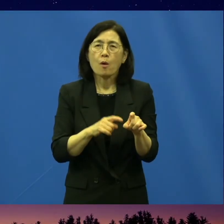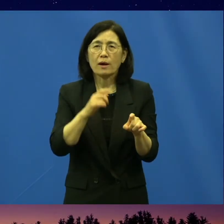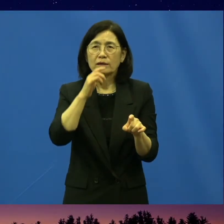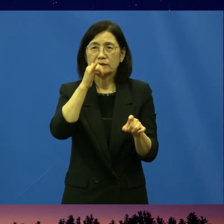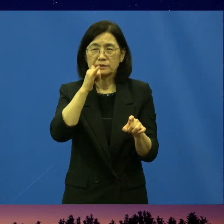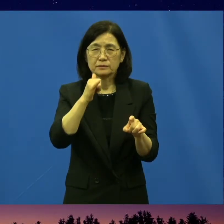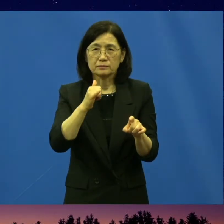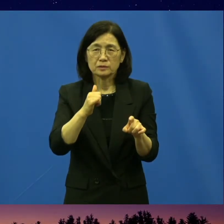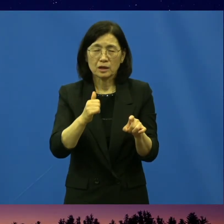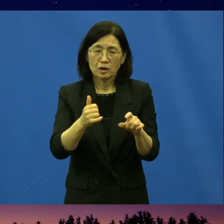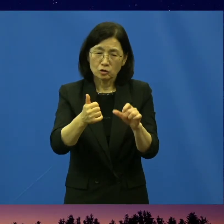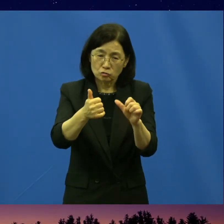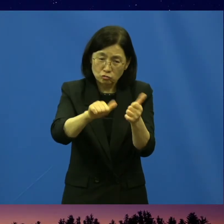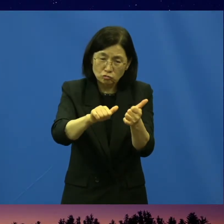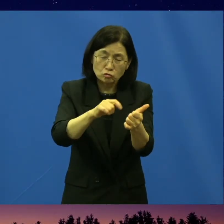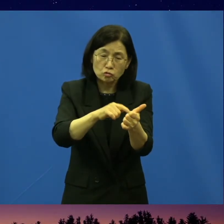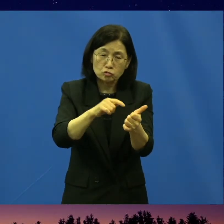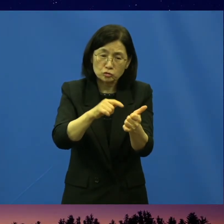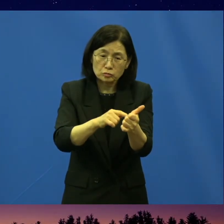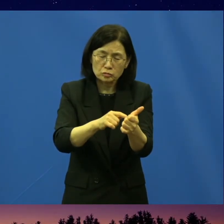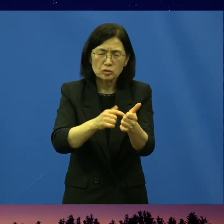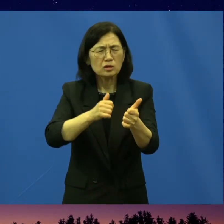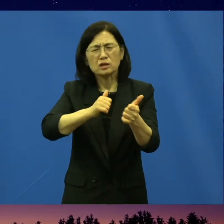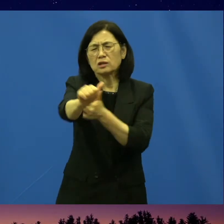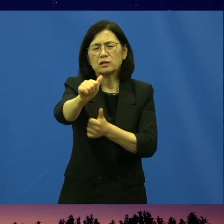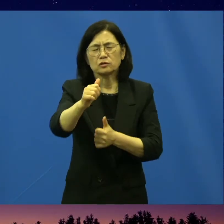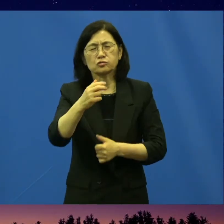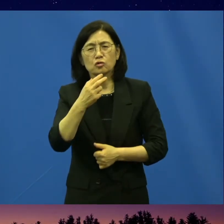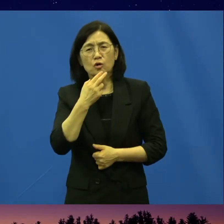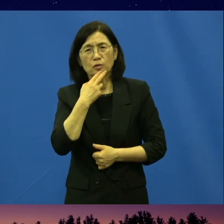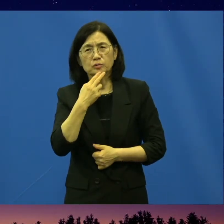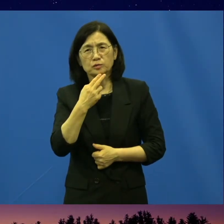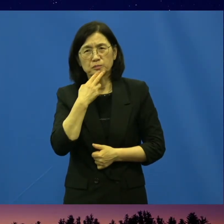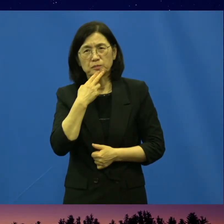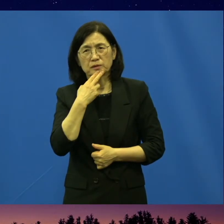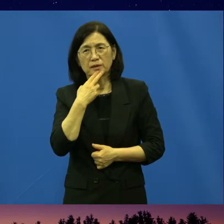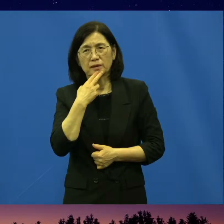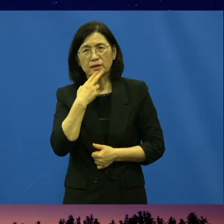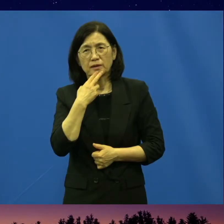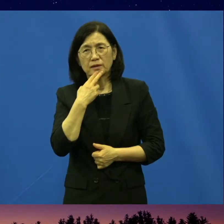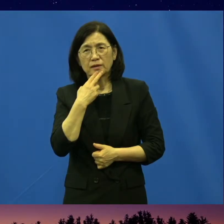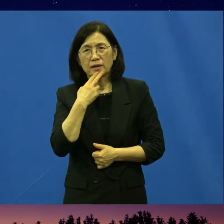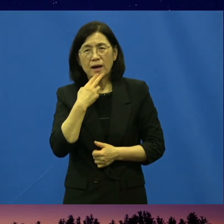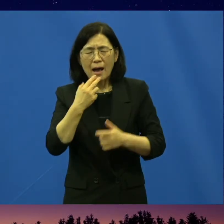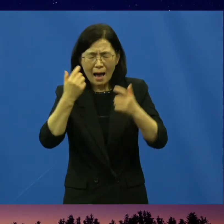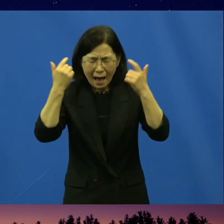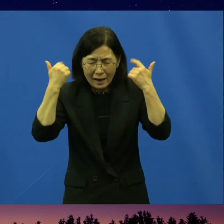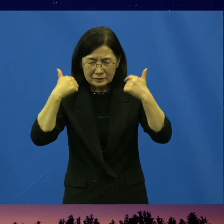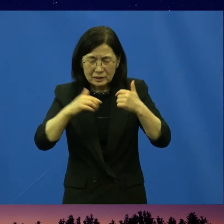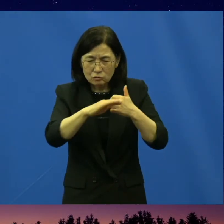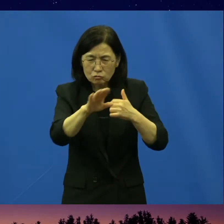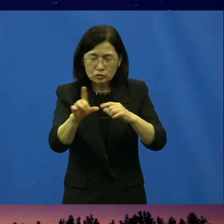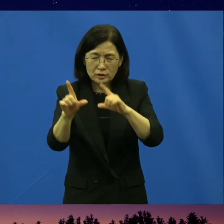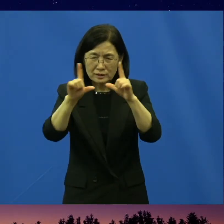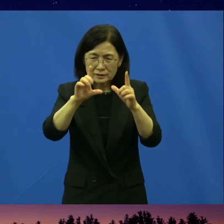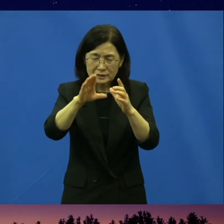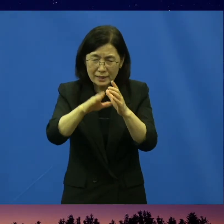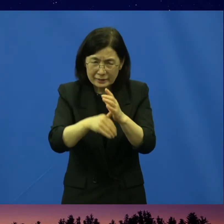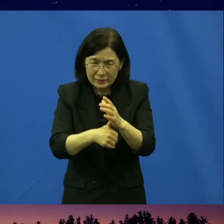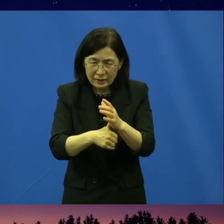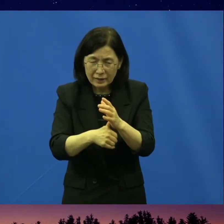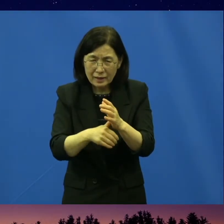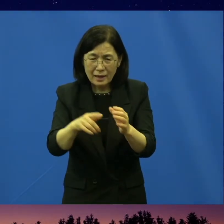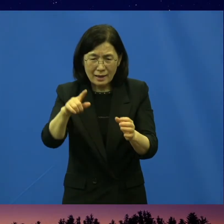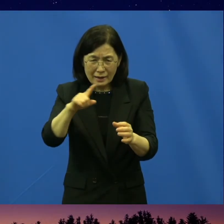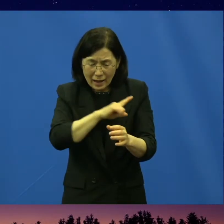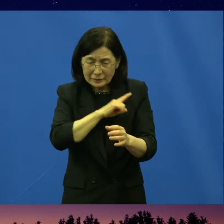이걸 못 이겨내요, 오늘 인류가. 그러니까 언제나 그 죽음의 두려움이 우리를 압박하고 있는 거예요. 여러분, 암이 아니잖아요.